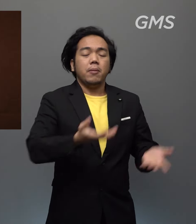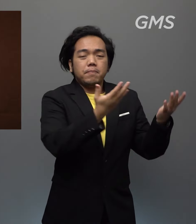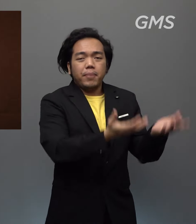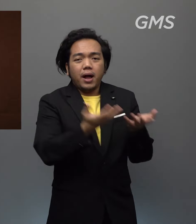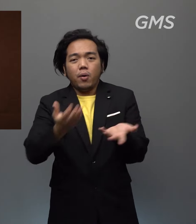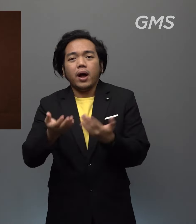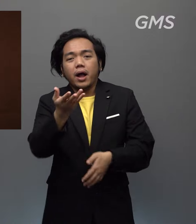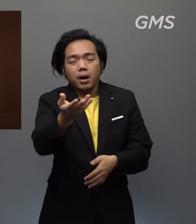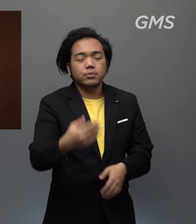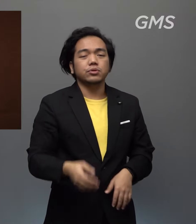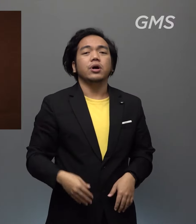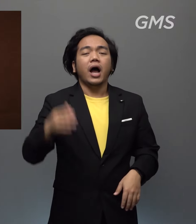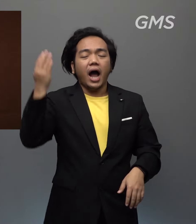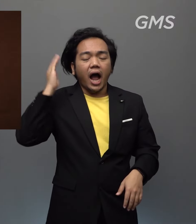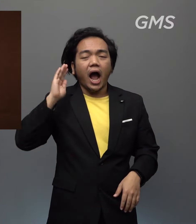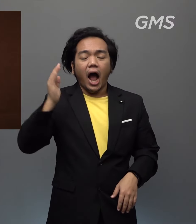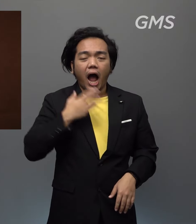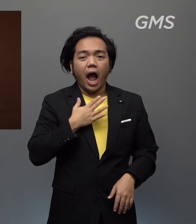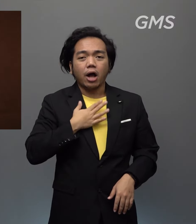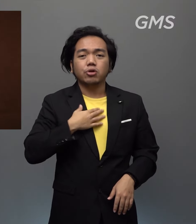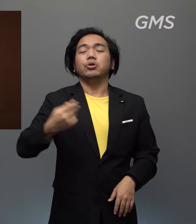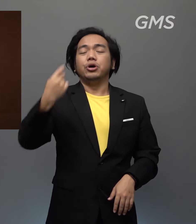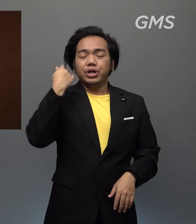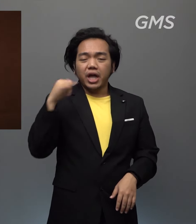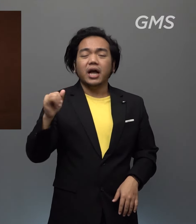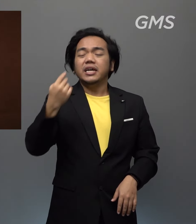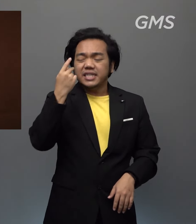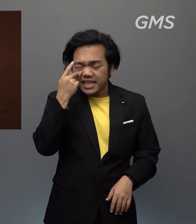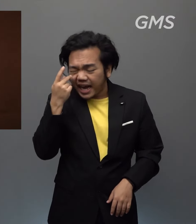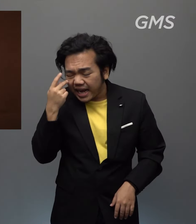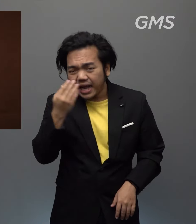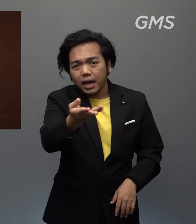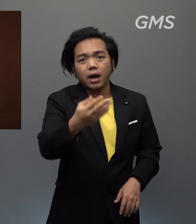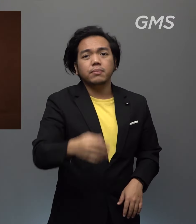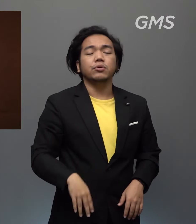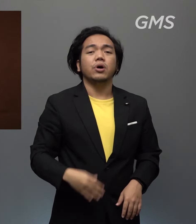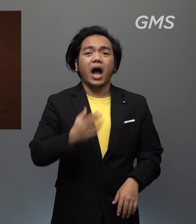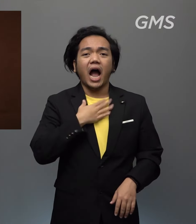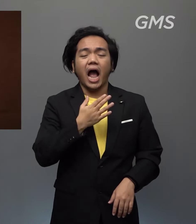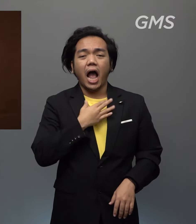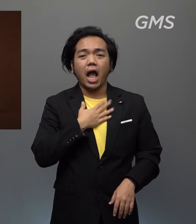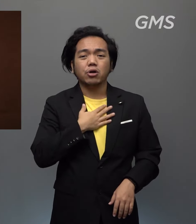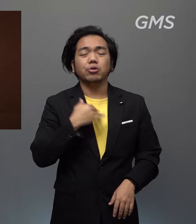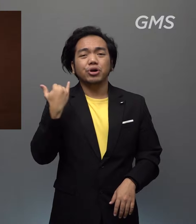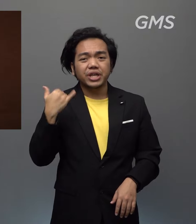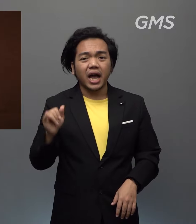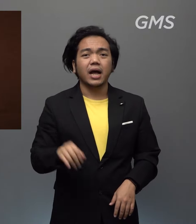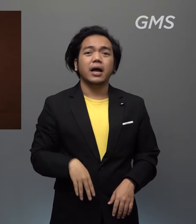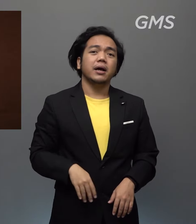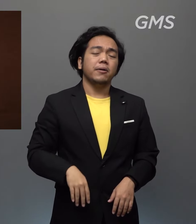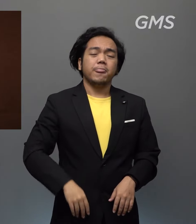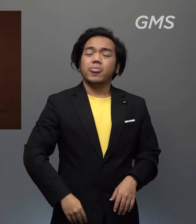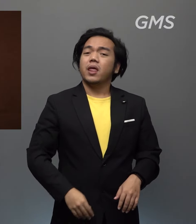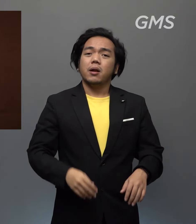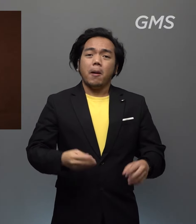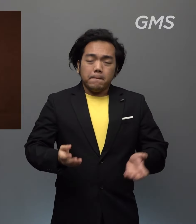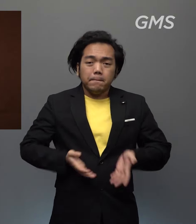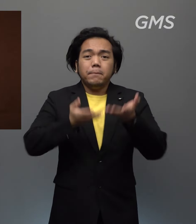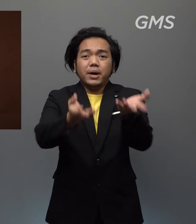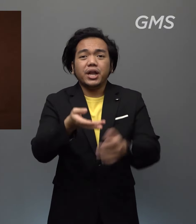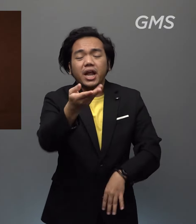dan memeliharamu, aku yang memberikan engkau mana setiap hari, aku yang menjaga kasutmu dan pakaianmu tidak rusak, tidak lekang oleh panas